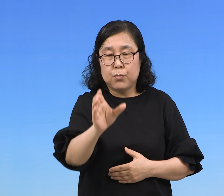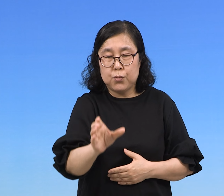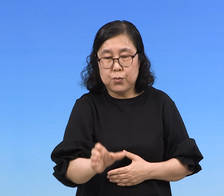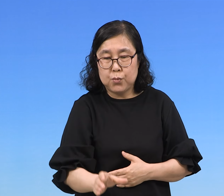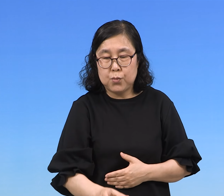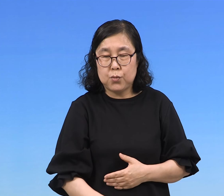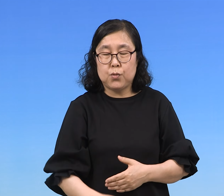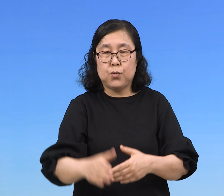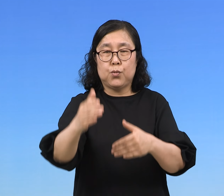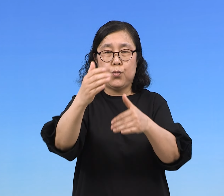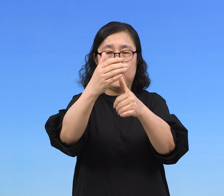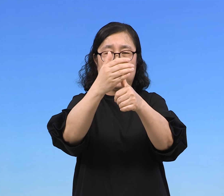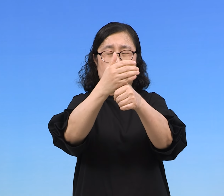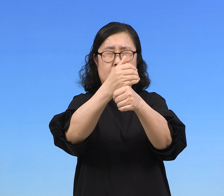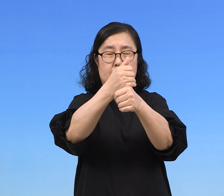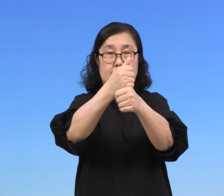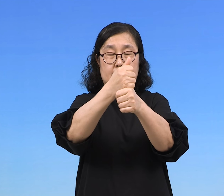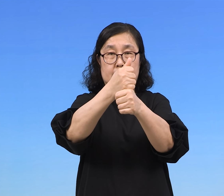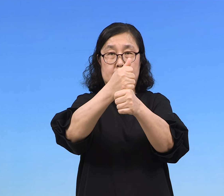십자가